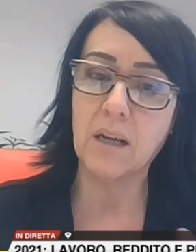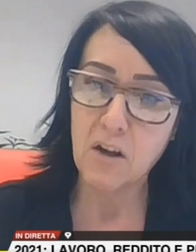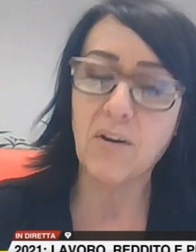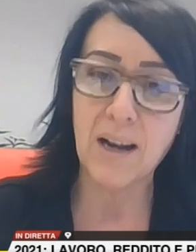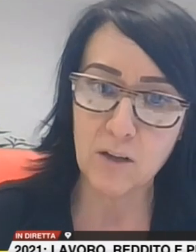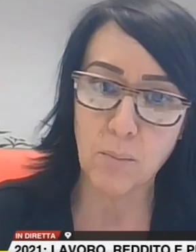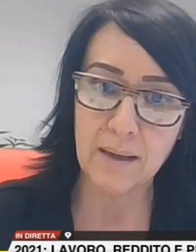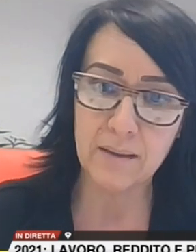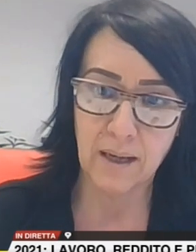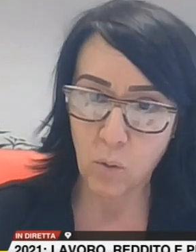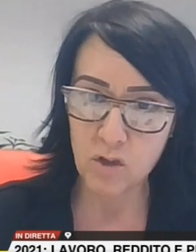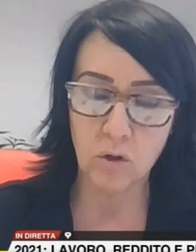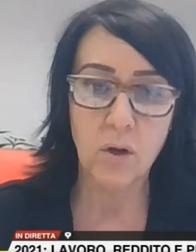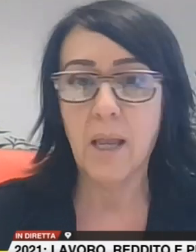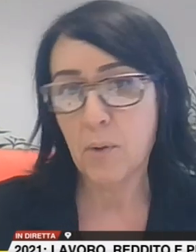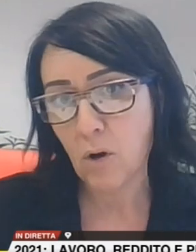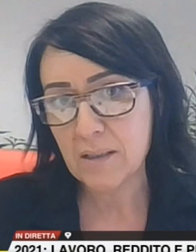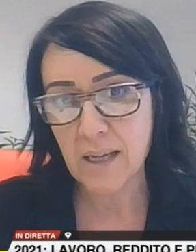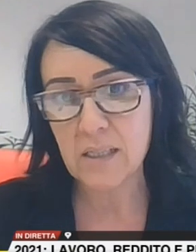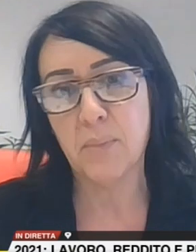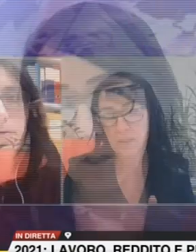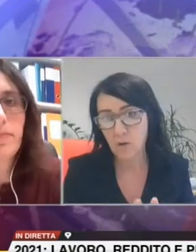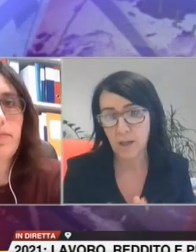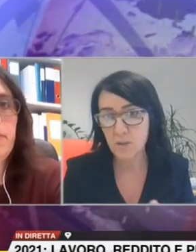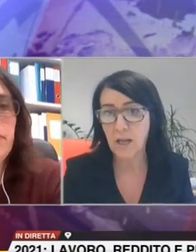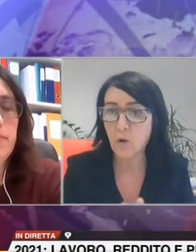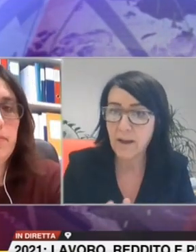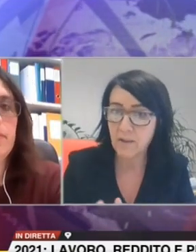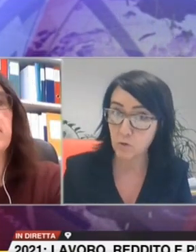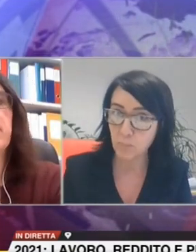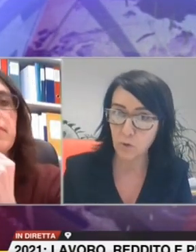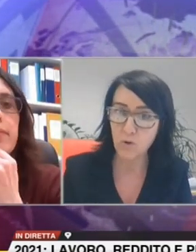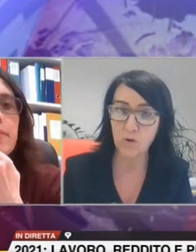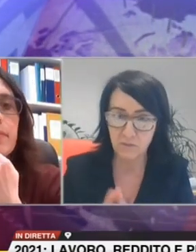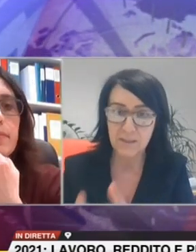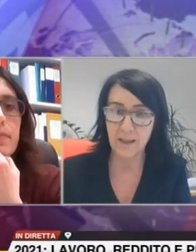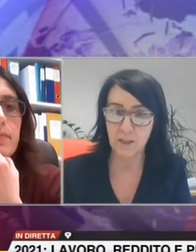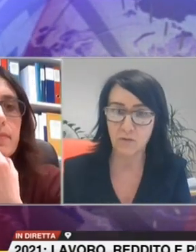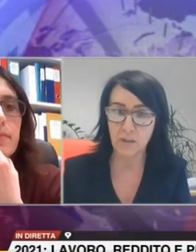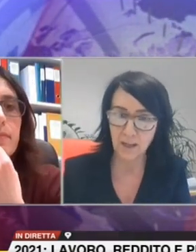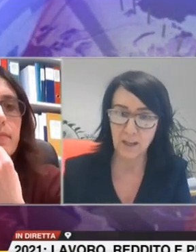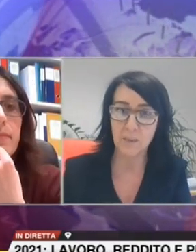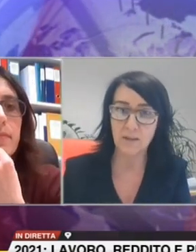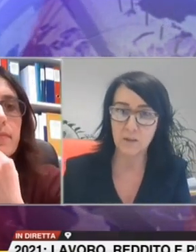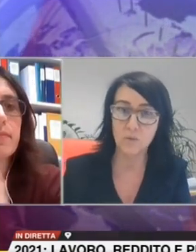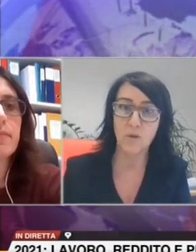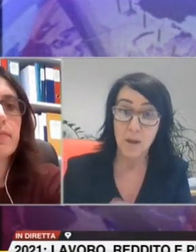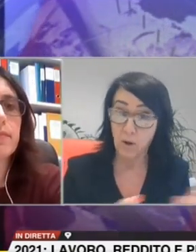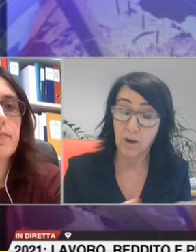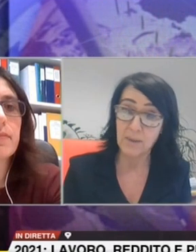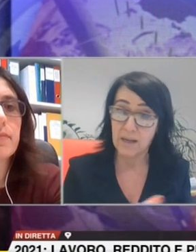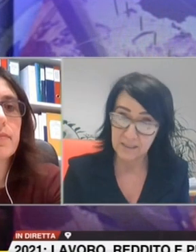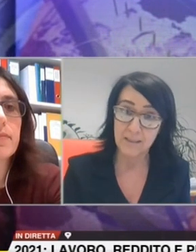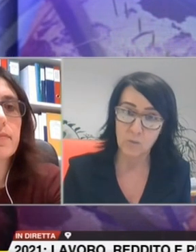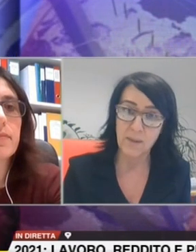poter fare la domanda, è questo. E però ATS in particolare quest'anno è arrivato un po' lungo, infatti è andato a finire nel 2021, però